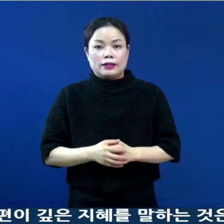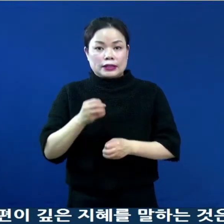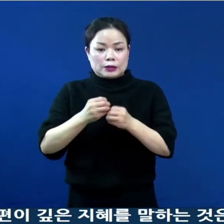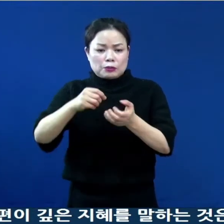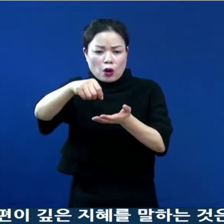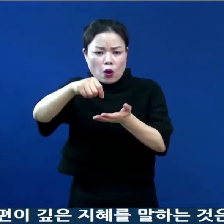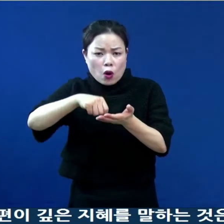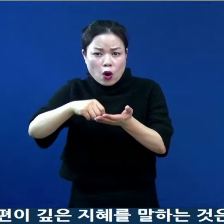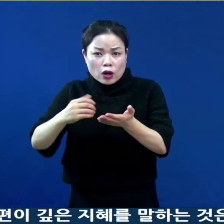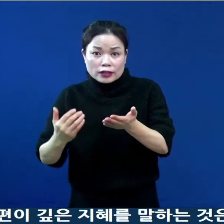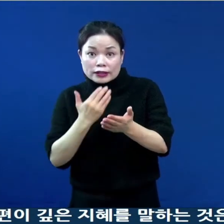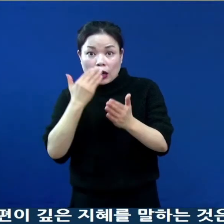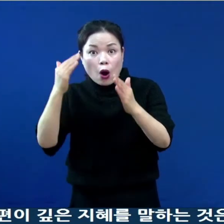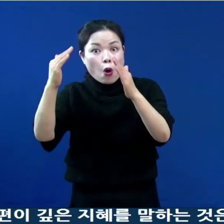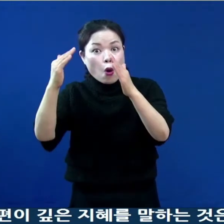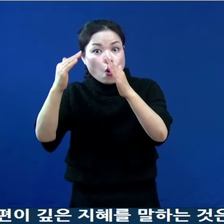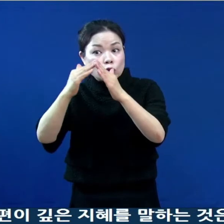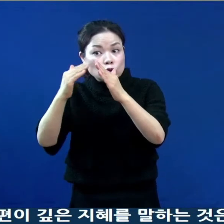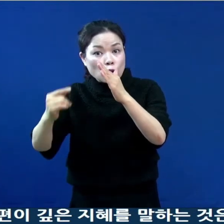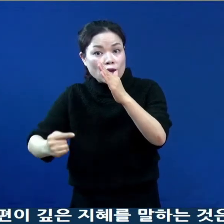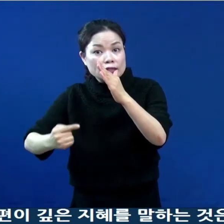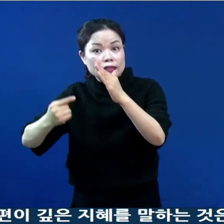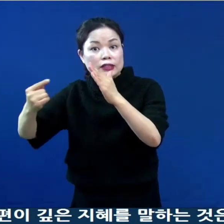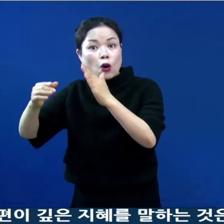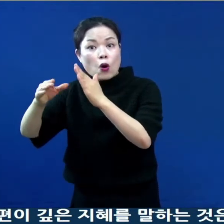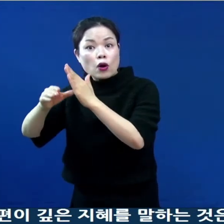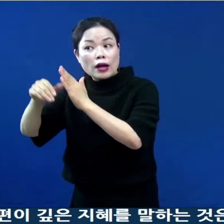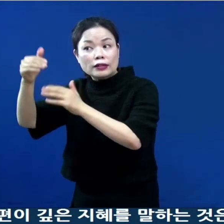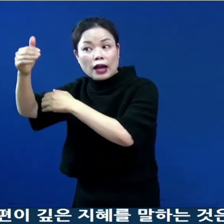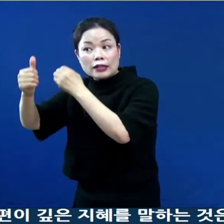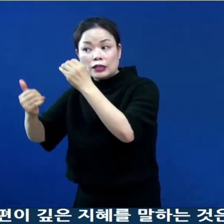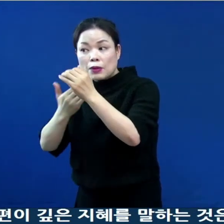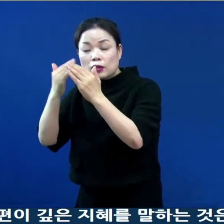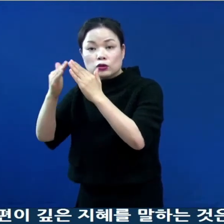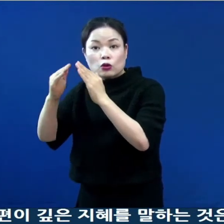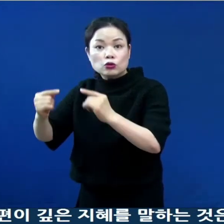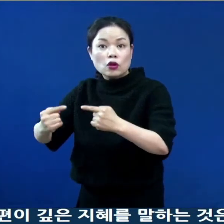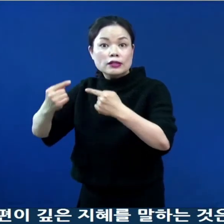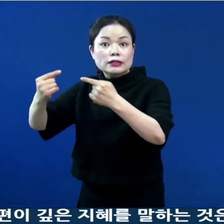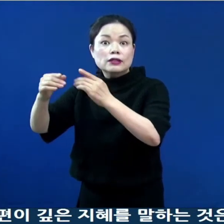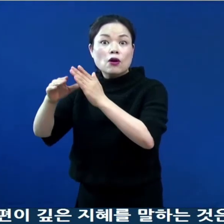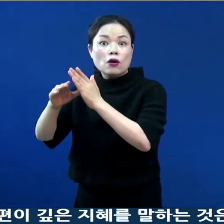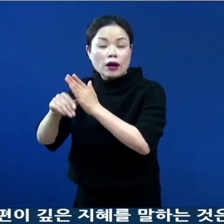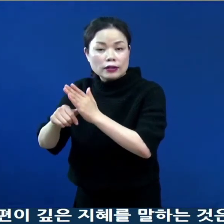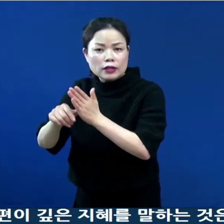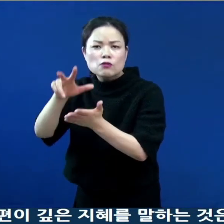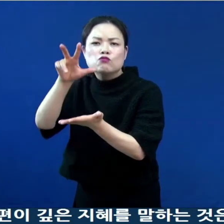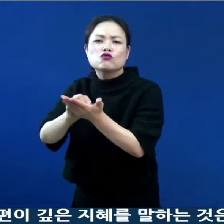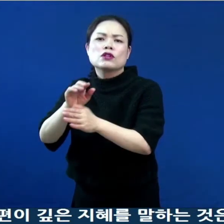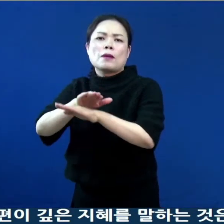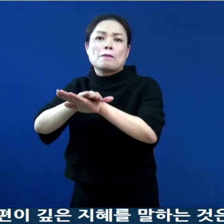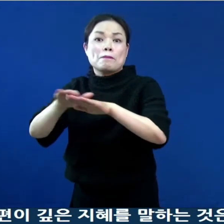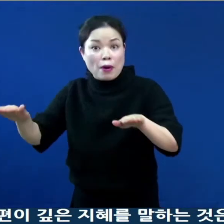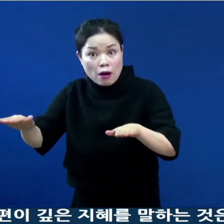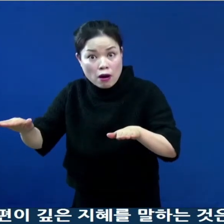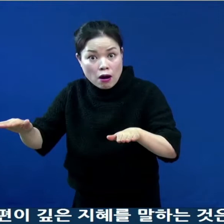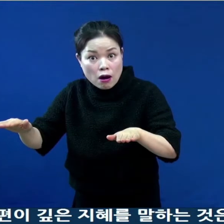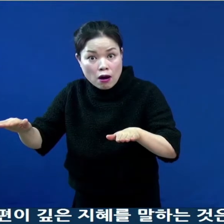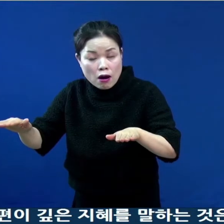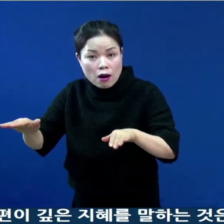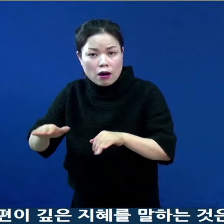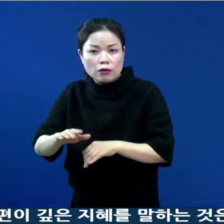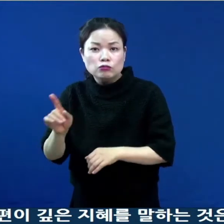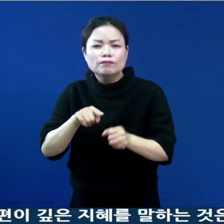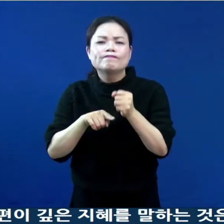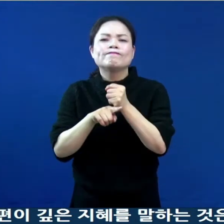내가 성소에 들어갔을 때, 하나님의 성소에 들어갔을 때에 이 문제가 해결됐다라고 얘기를 합니다.